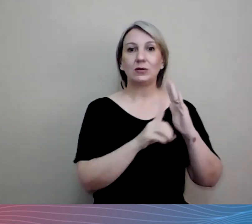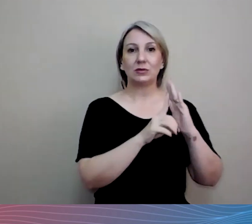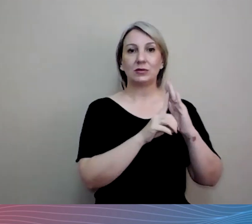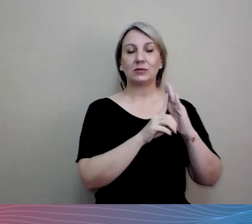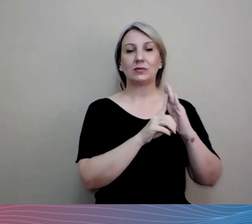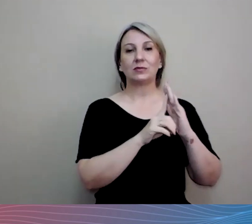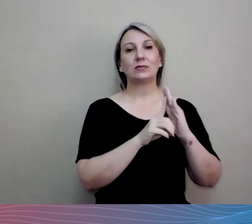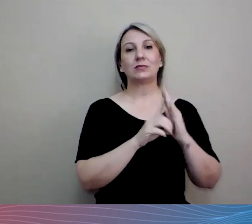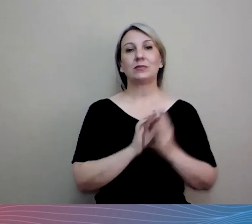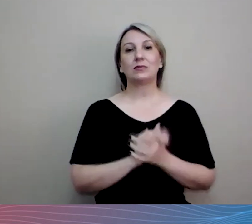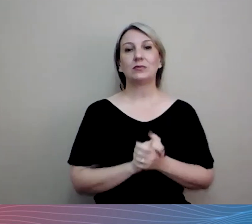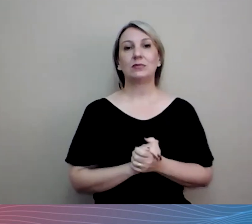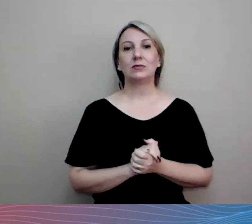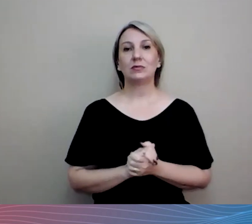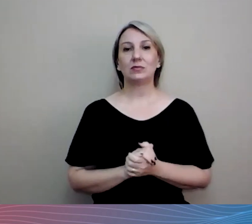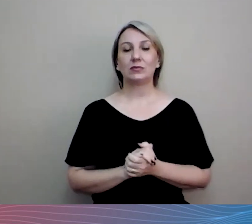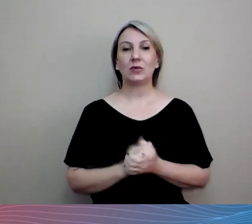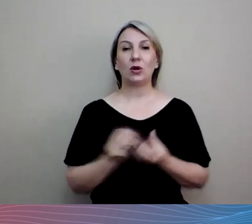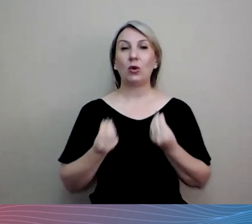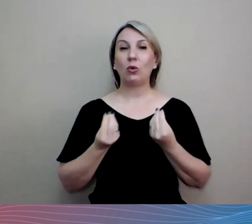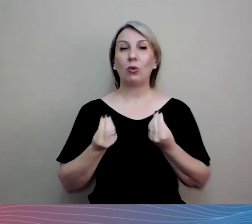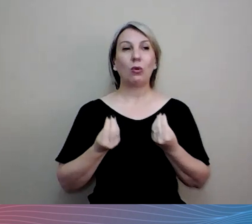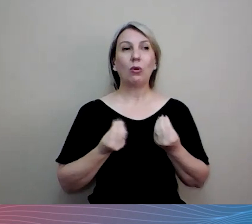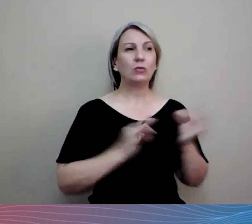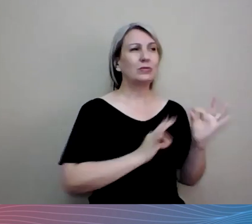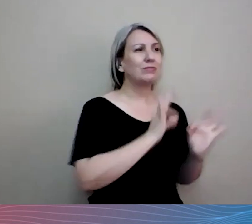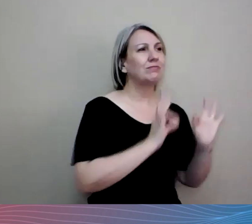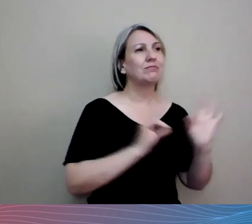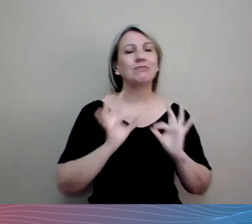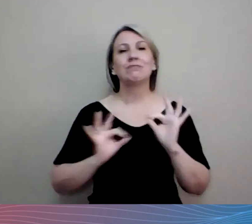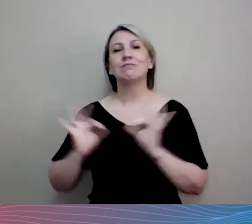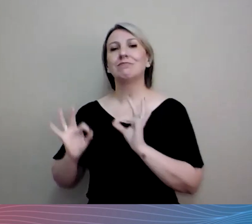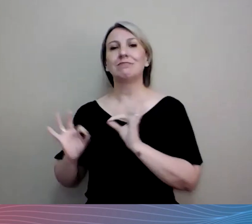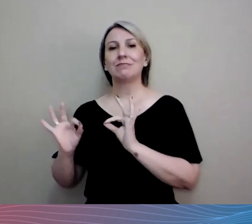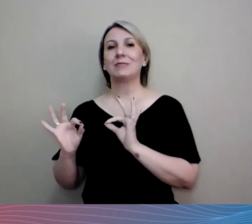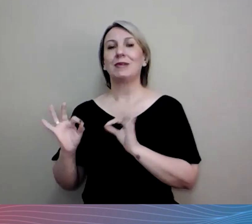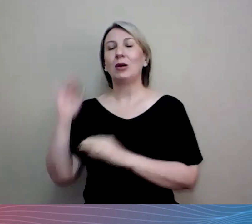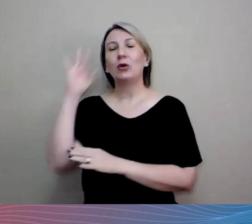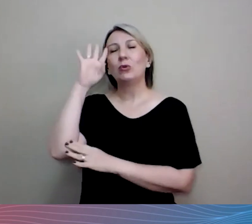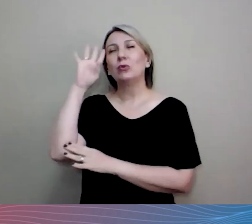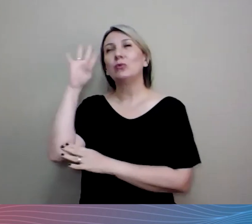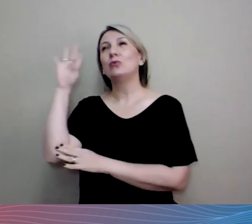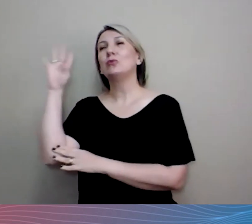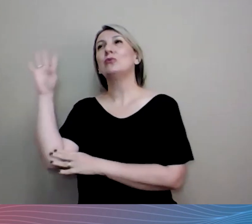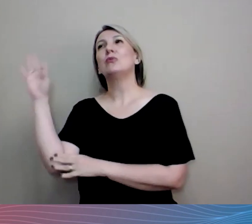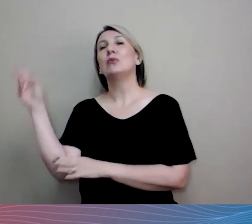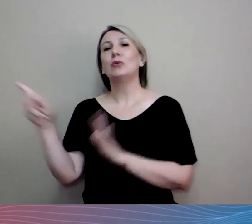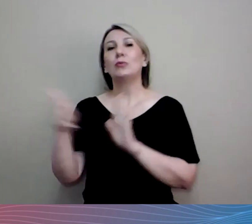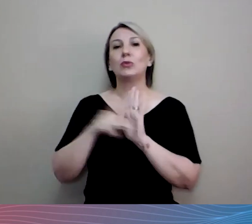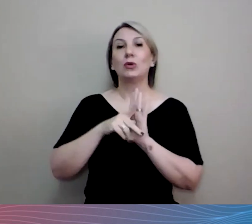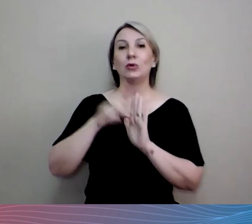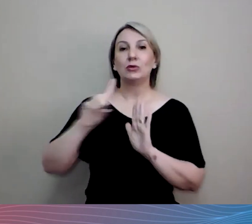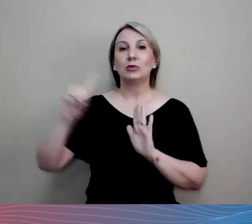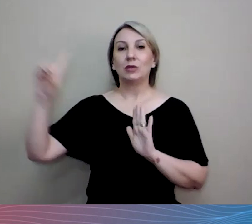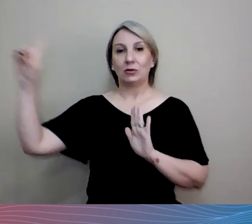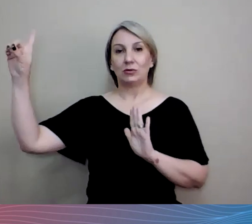realizar esse seu sonho, o que ele quer obter, ele começa então no capítulo 3 mostrar